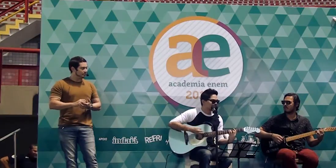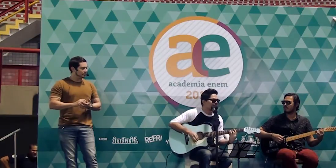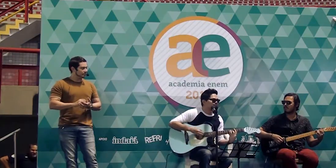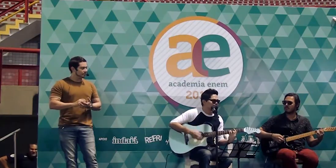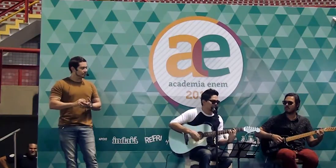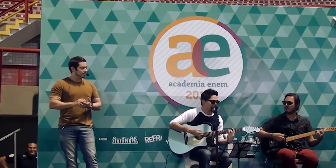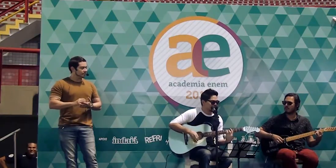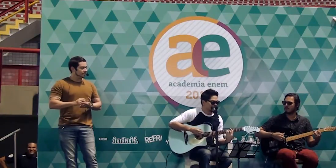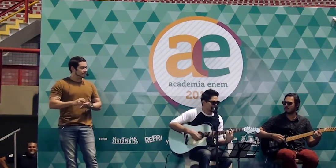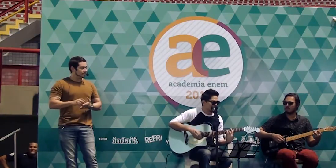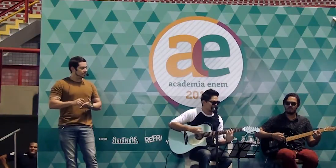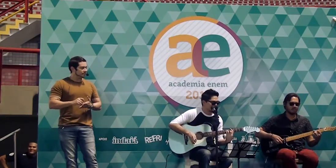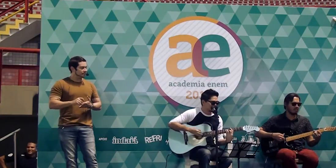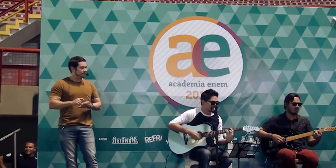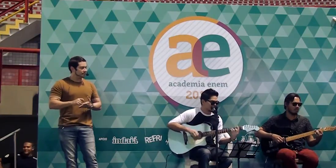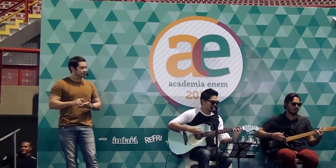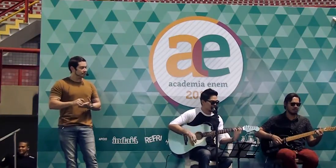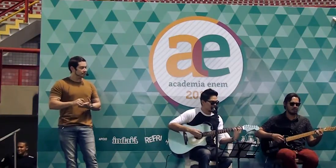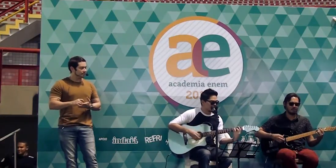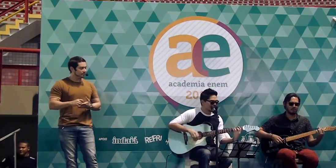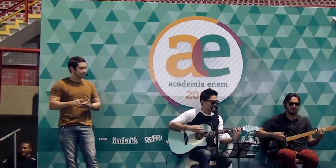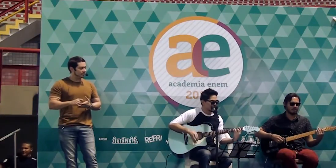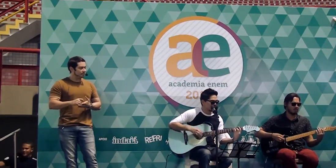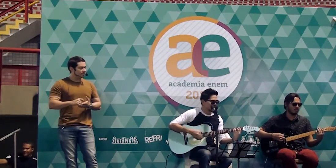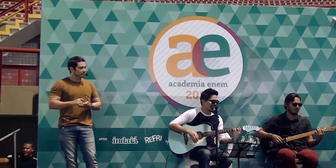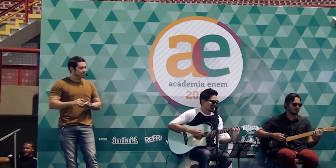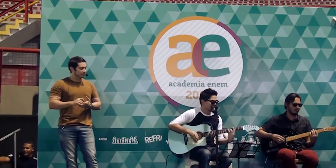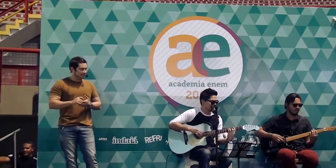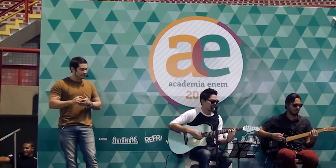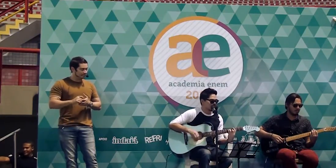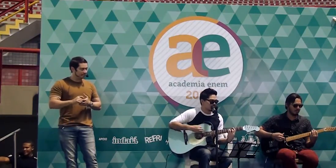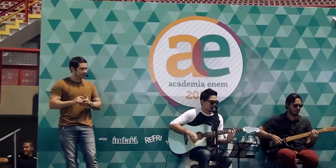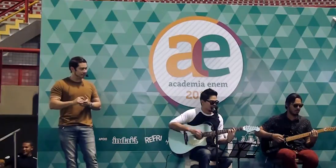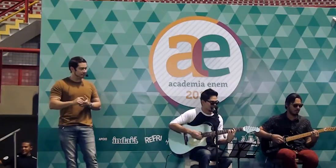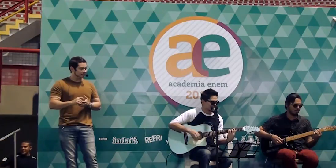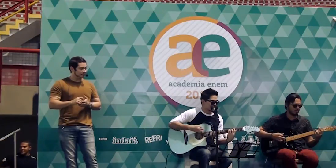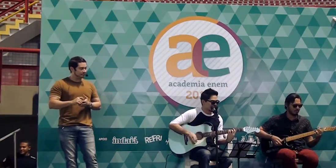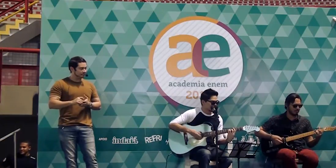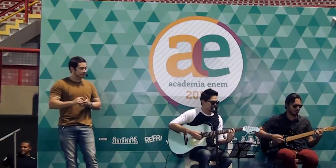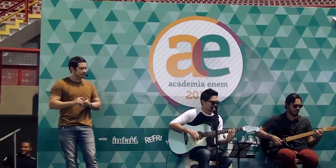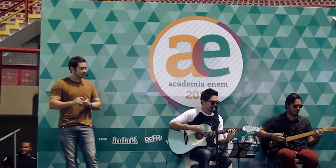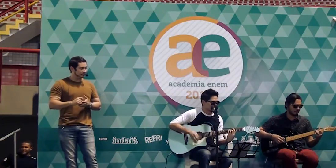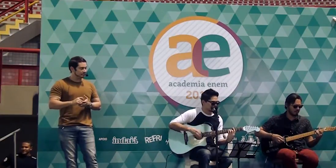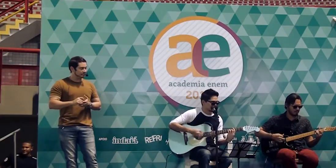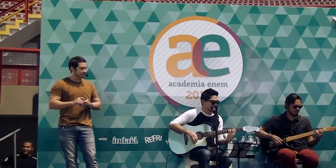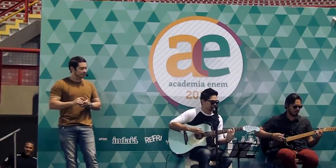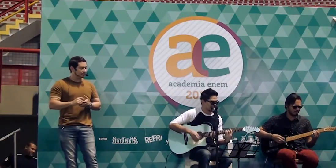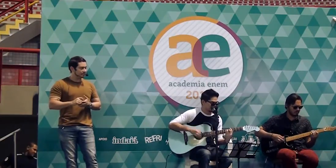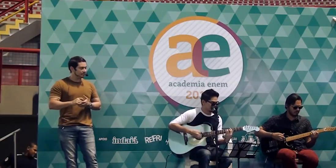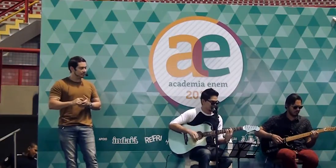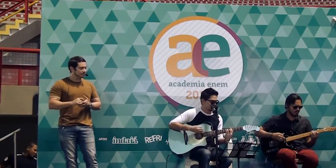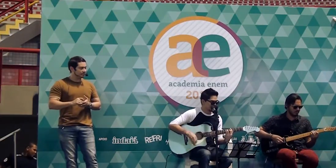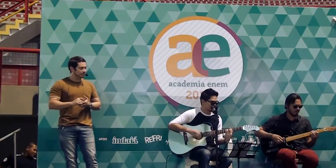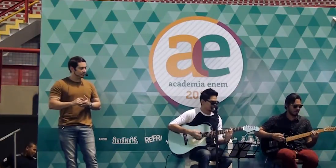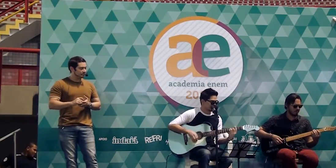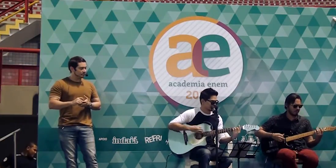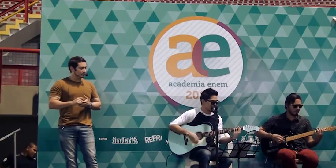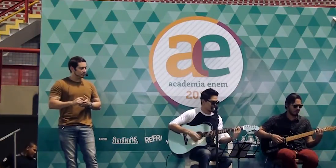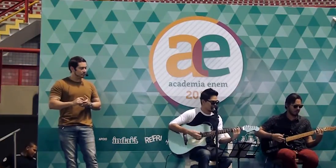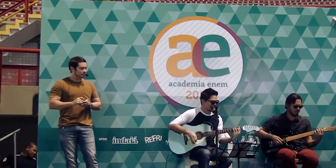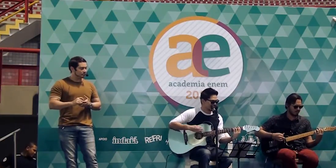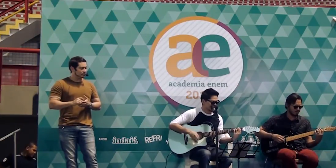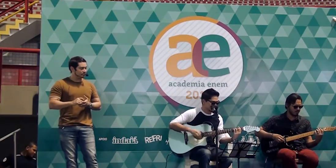Acontece que o tal de Jeremias, traficante de renome, apareceu por lá. Ficou sabendo dos planos de Santo Cristo, decidiu